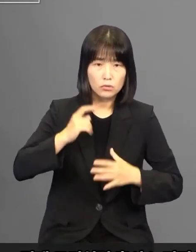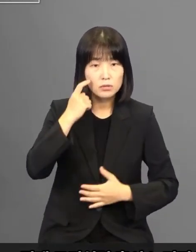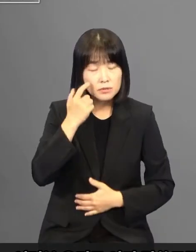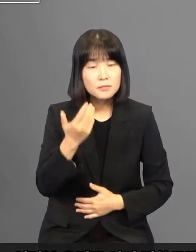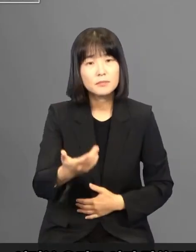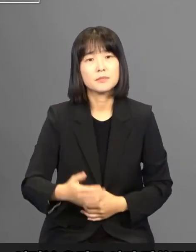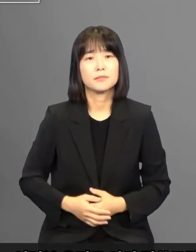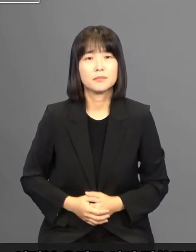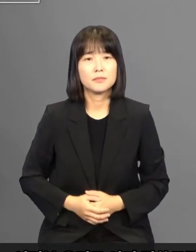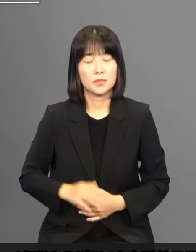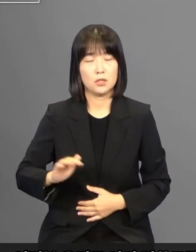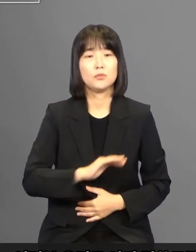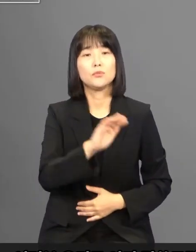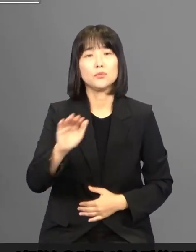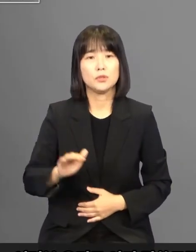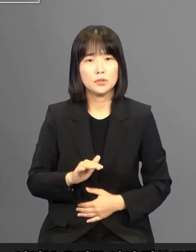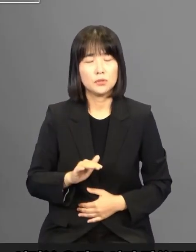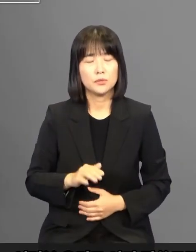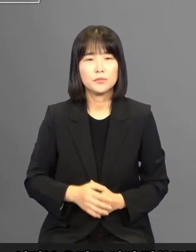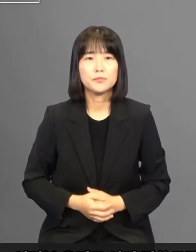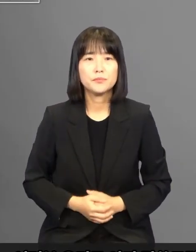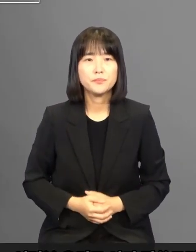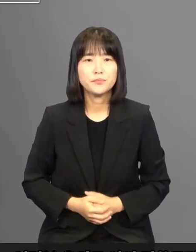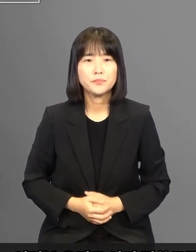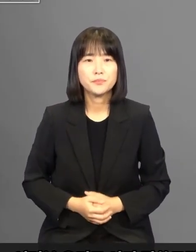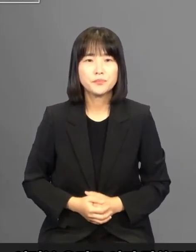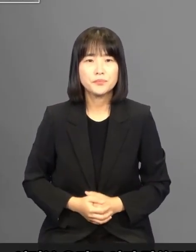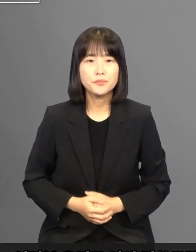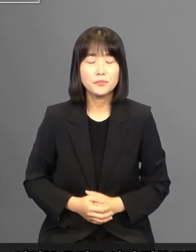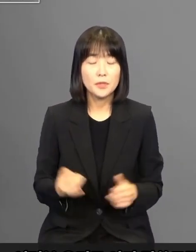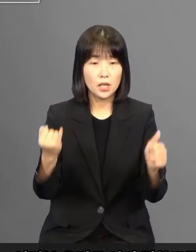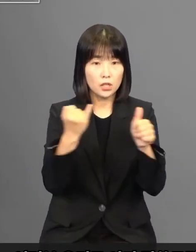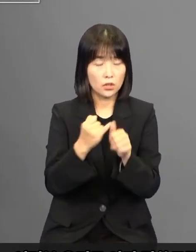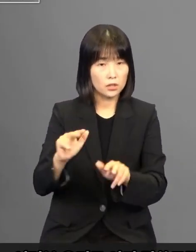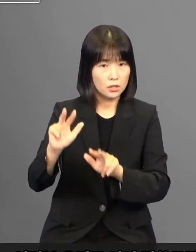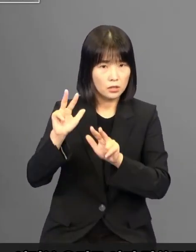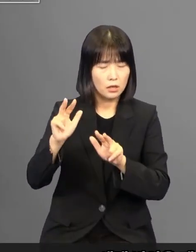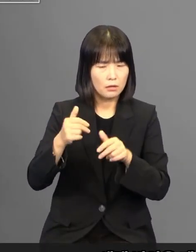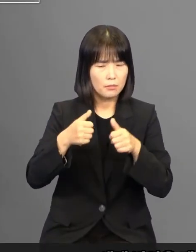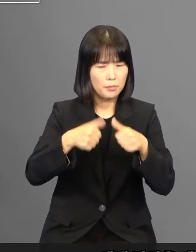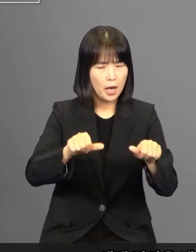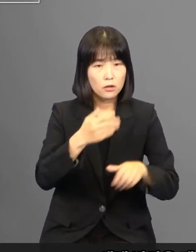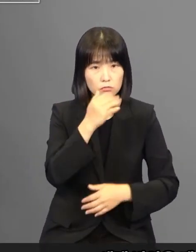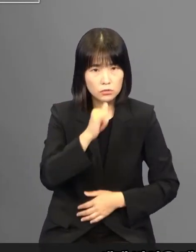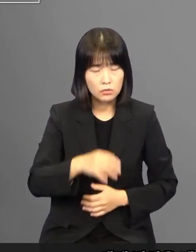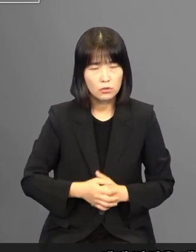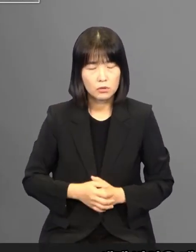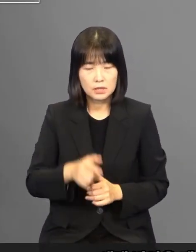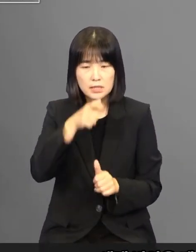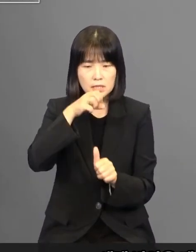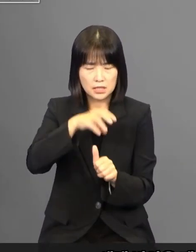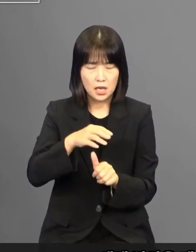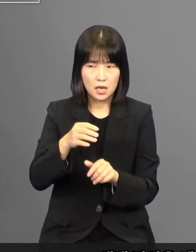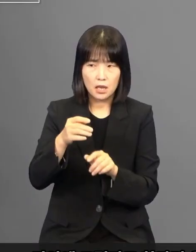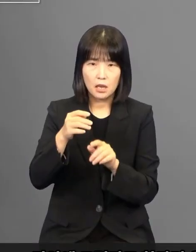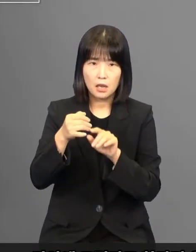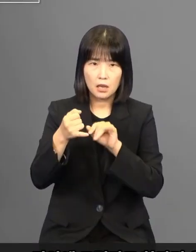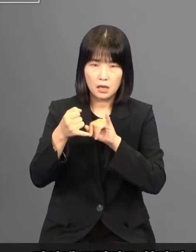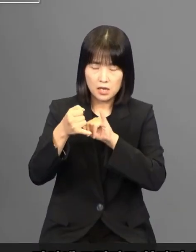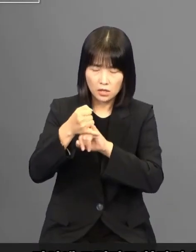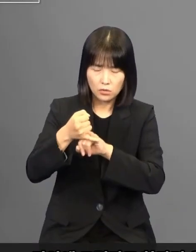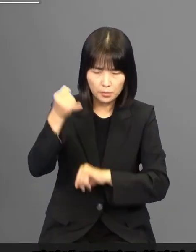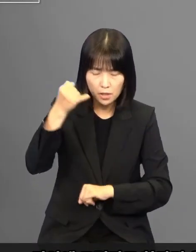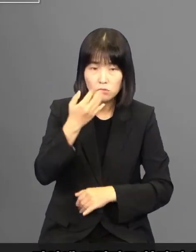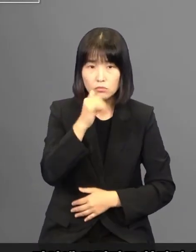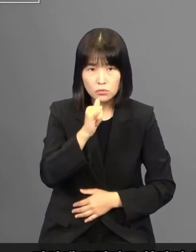않으십니까? 여러분, 우리도 아까 말씀드린 것처럼 혼인 서약을 깼을 수도 있고요, 세례받았을 때 언약을 깼을 수도 있고요. 만약